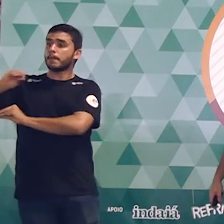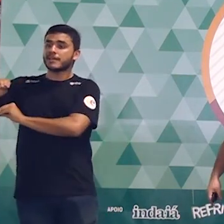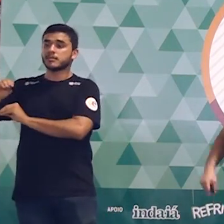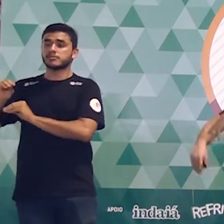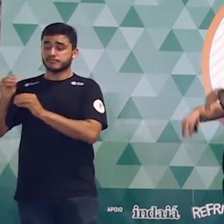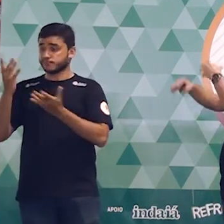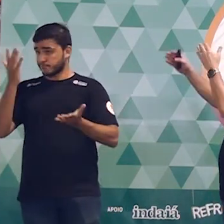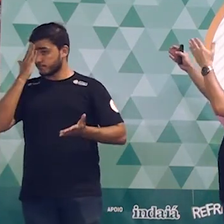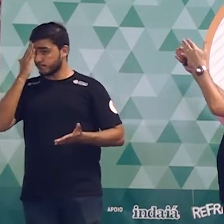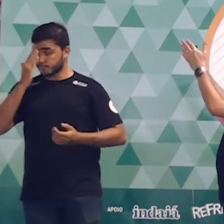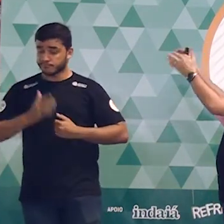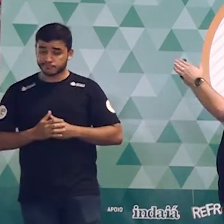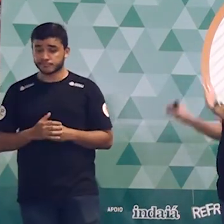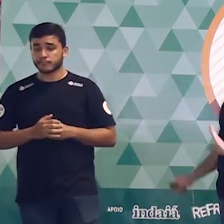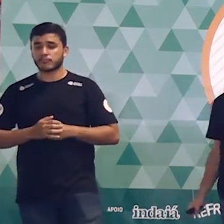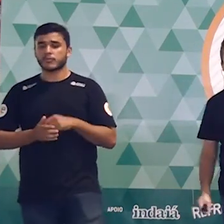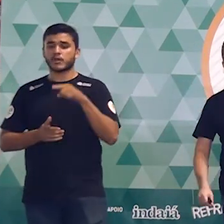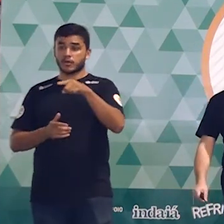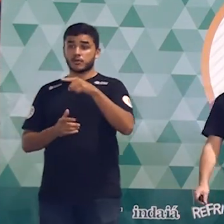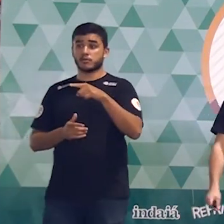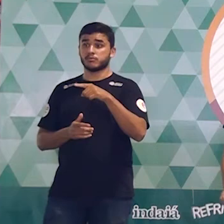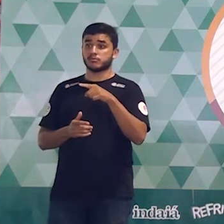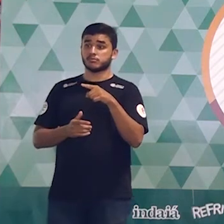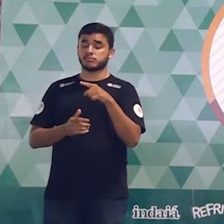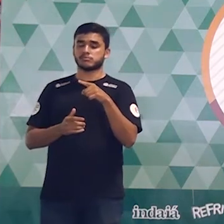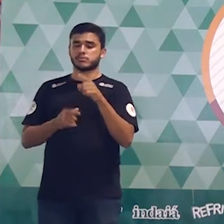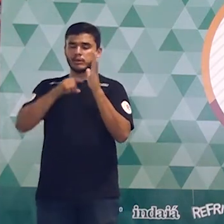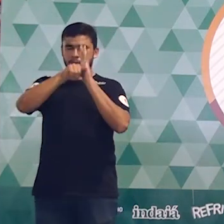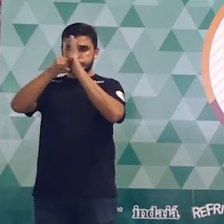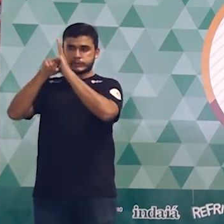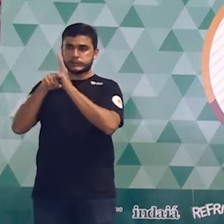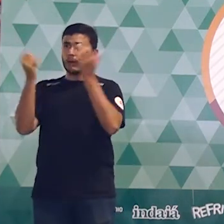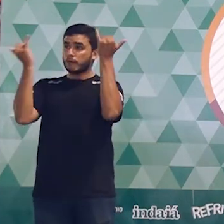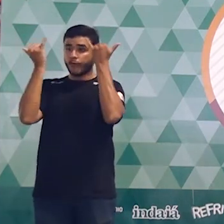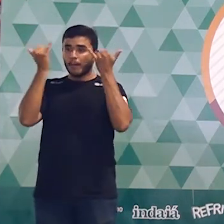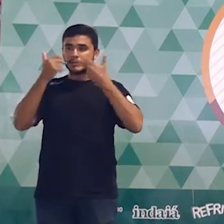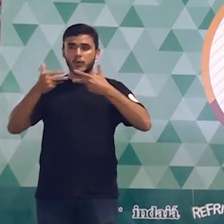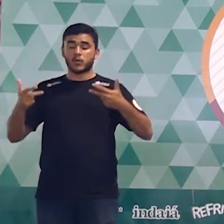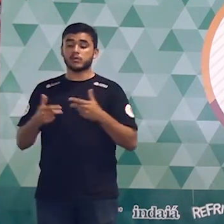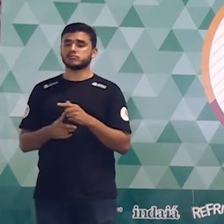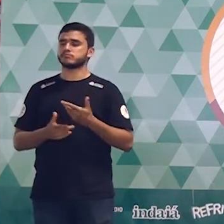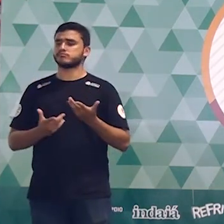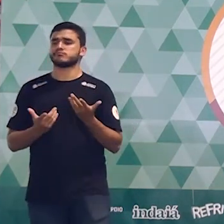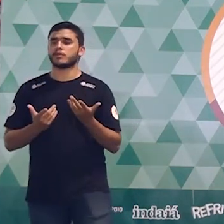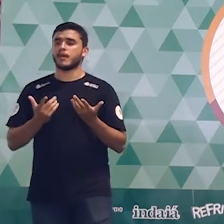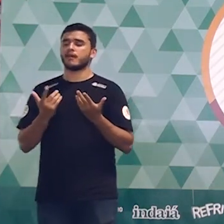coisa. O censo vai fazer uma pesquisa de informações, uma coleta. Ele vai perguntar